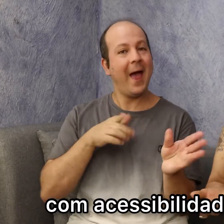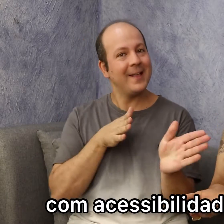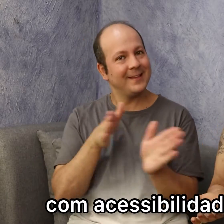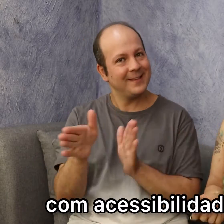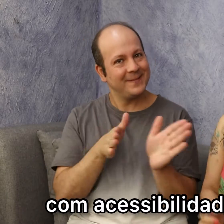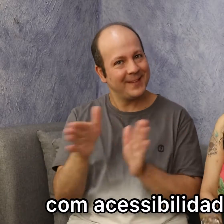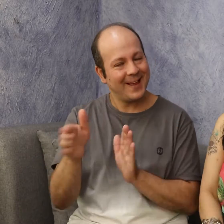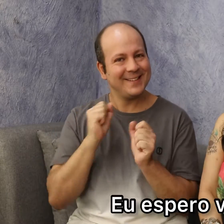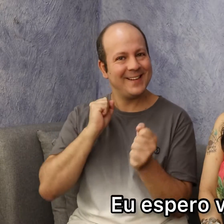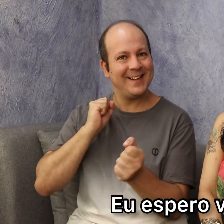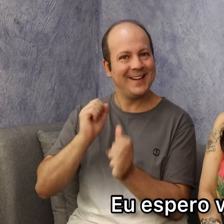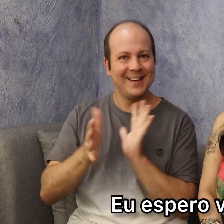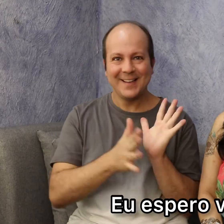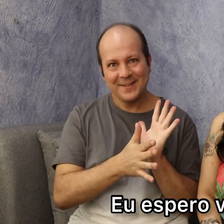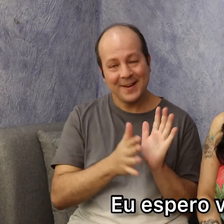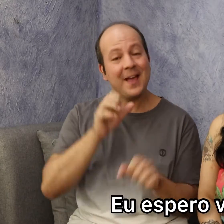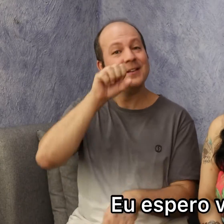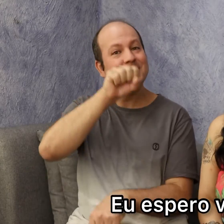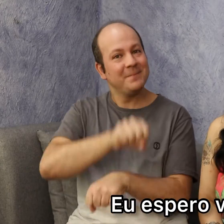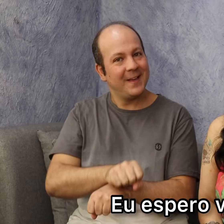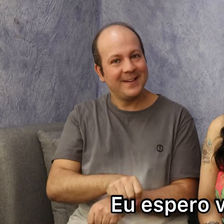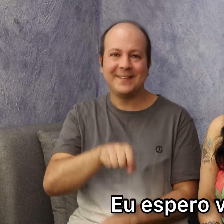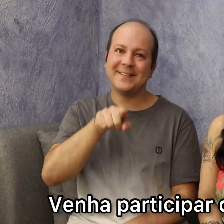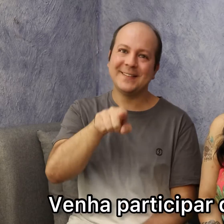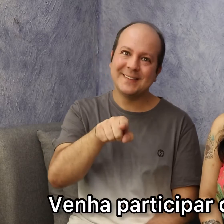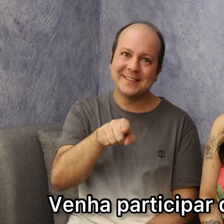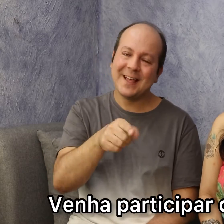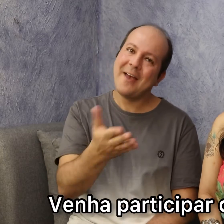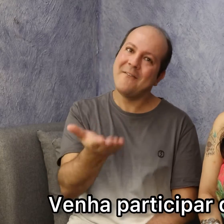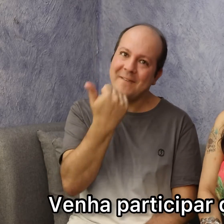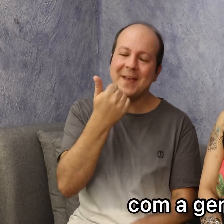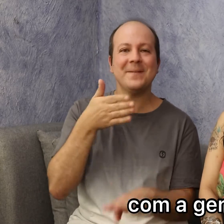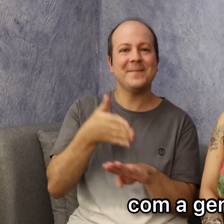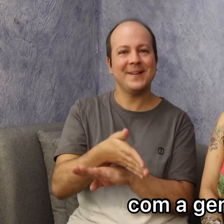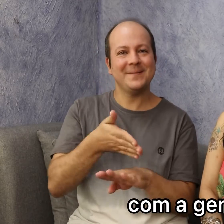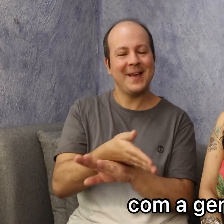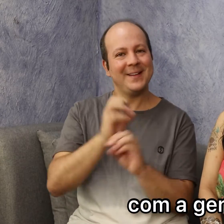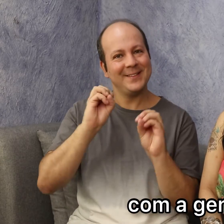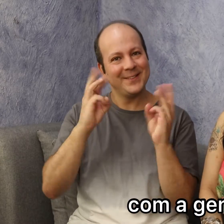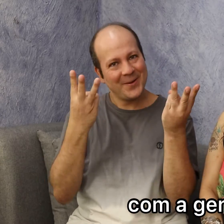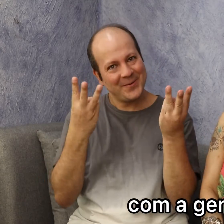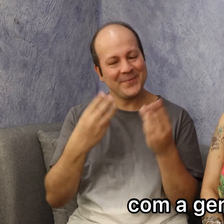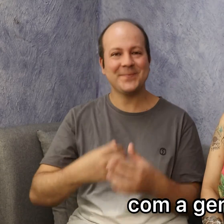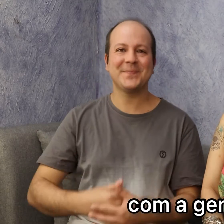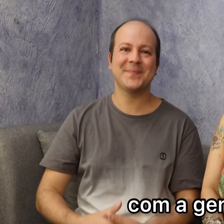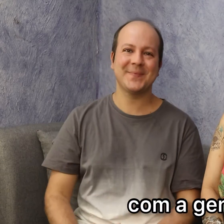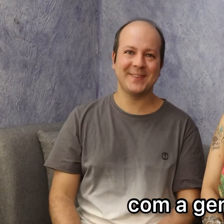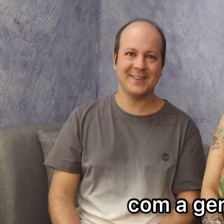acessibilidade em Libras. Eu espero vocês. Venha participar desse show com a gente.